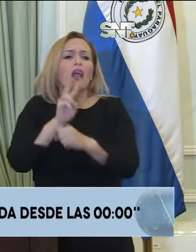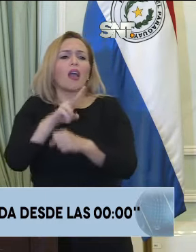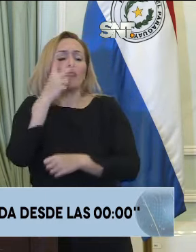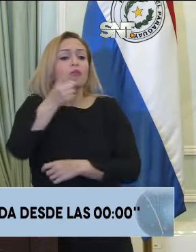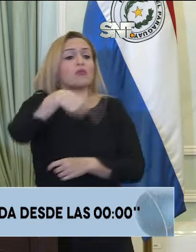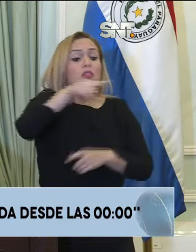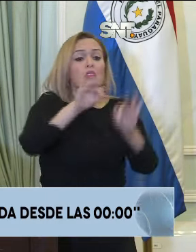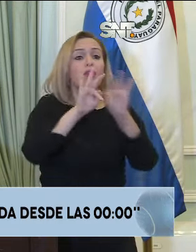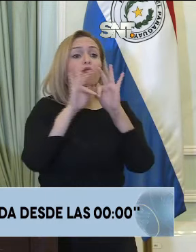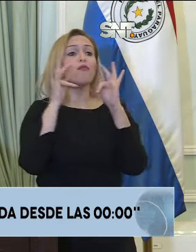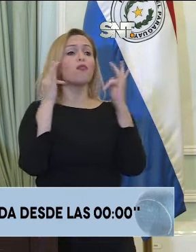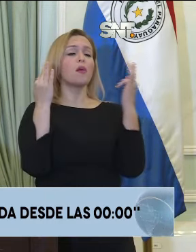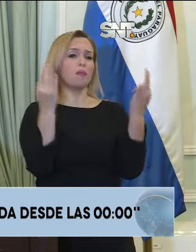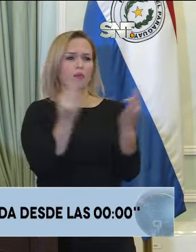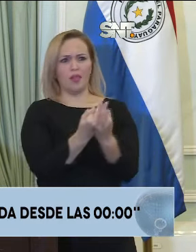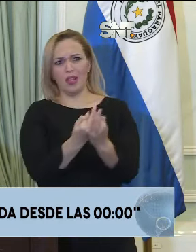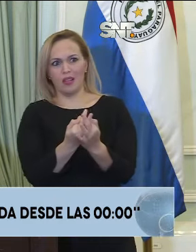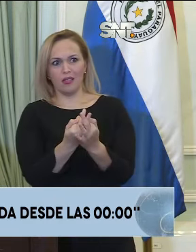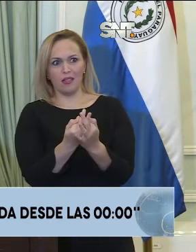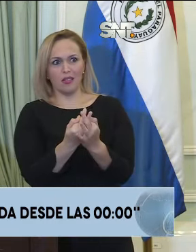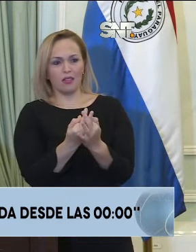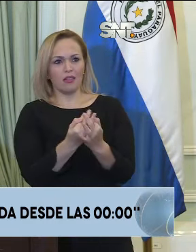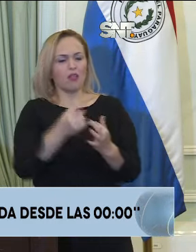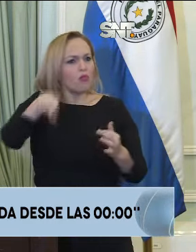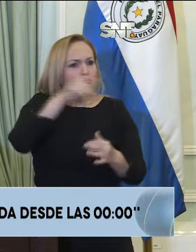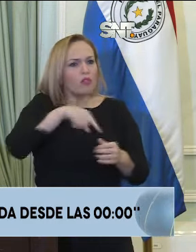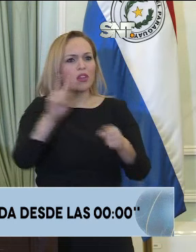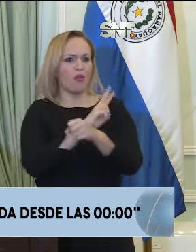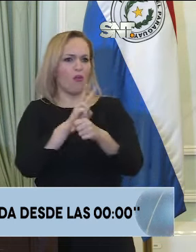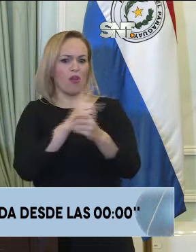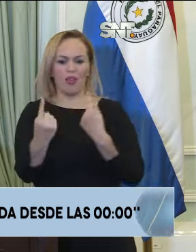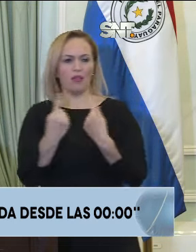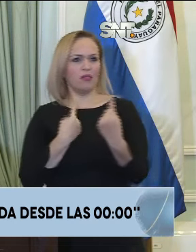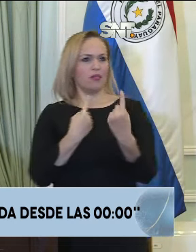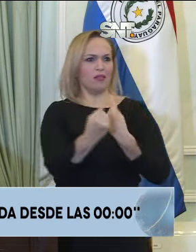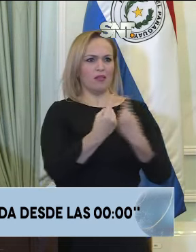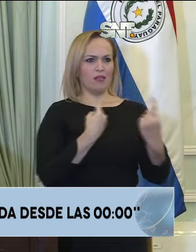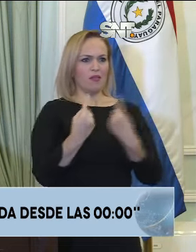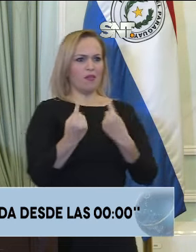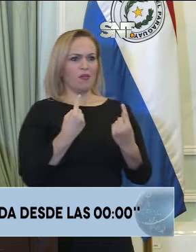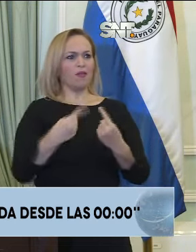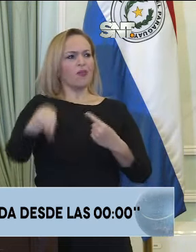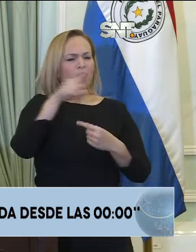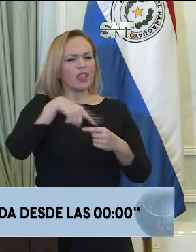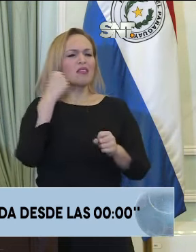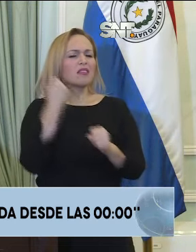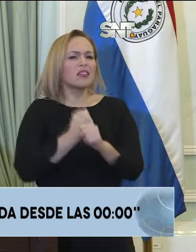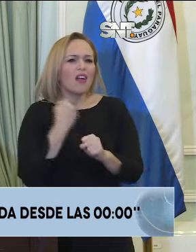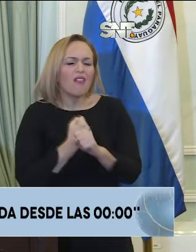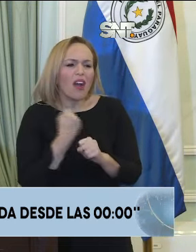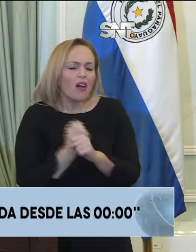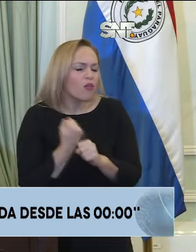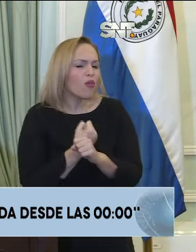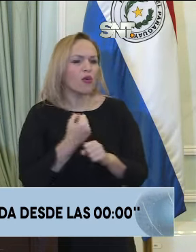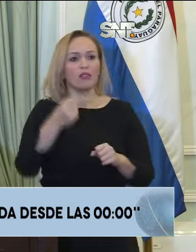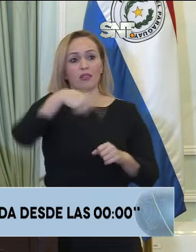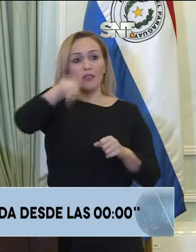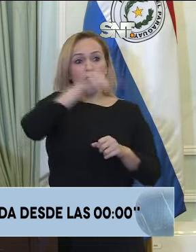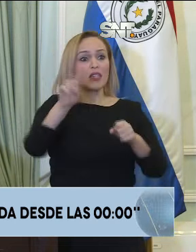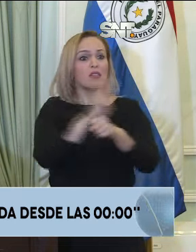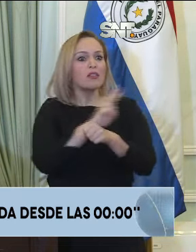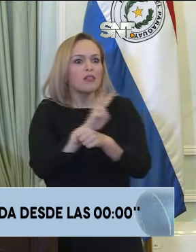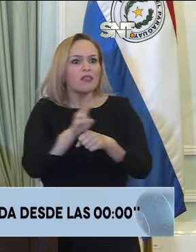a las familias, las más desfavorecidas. En segundo lugar, a los trabajadores. En tercer lugar,